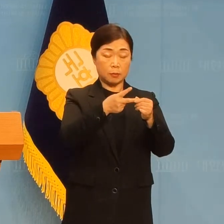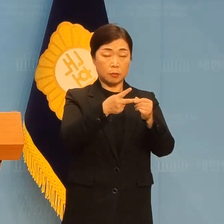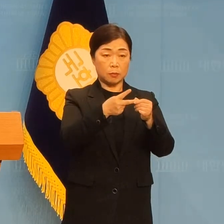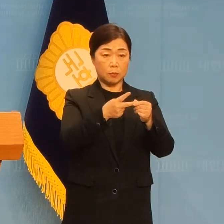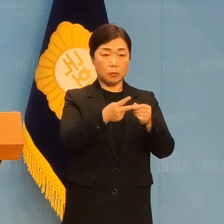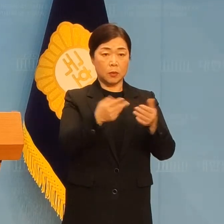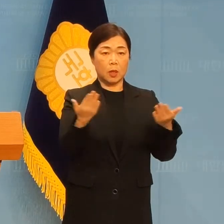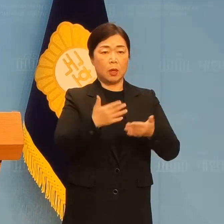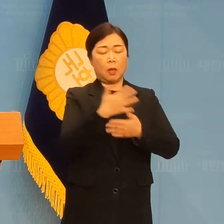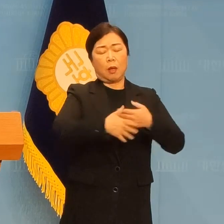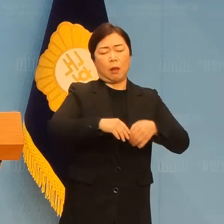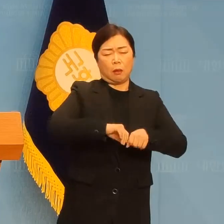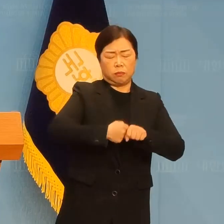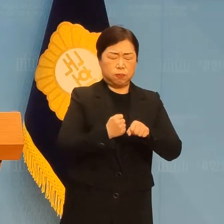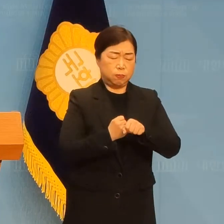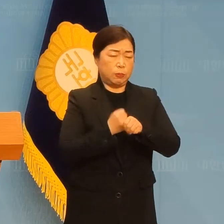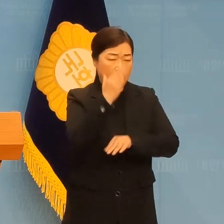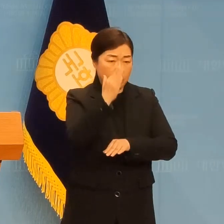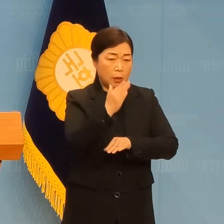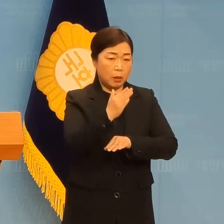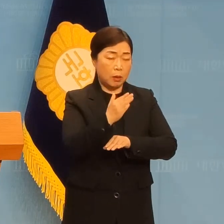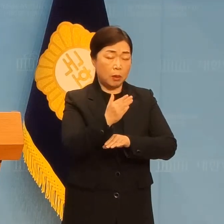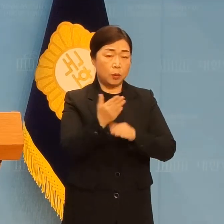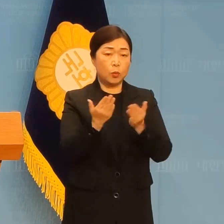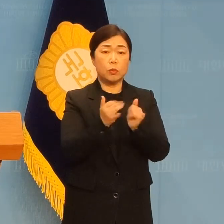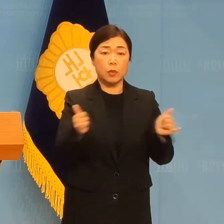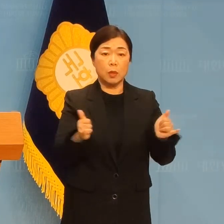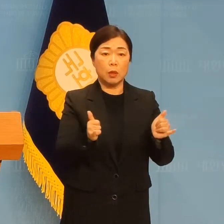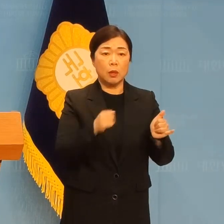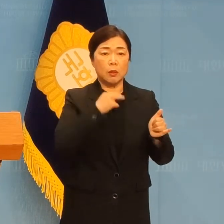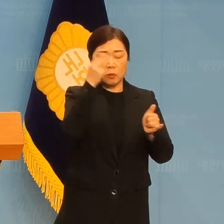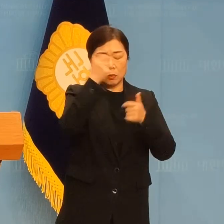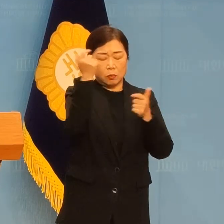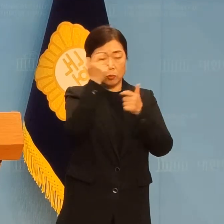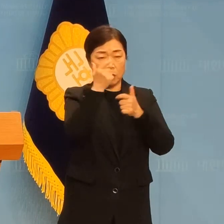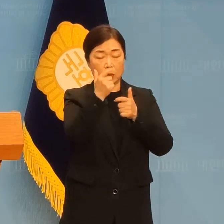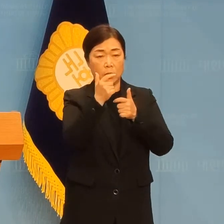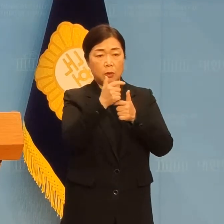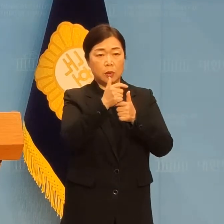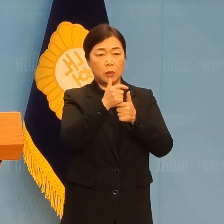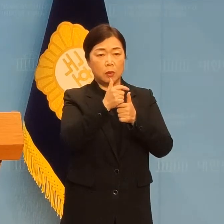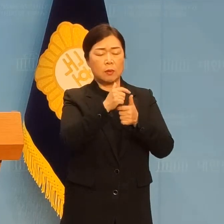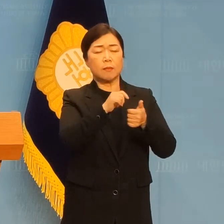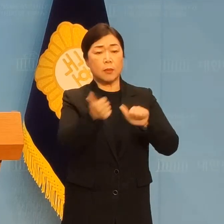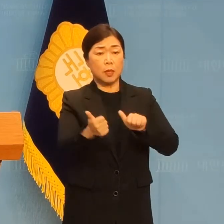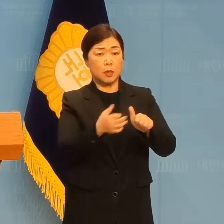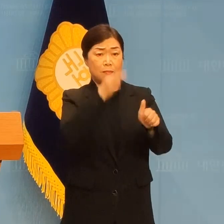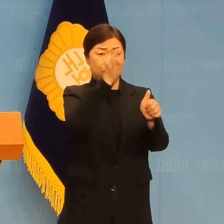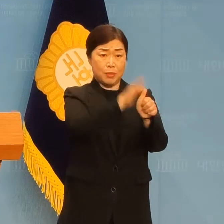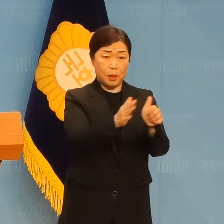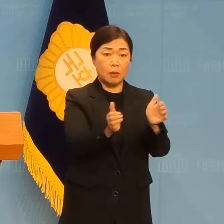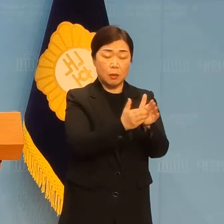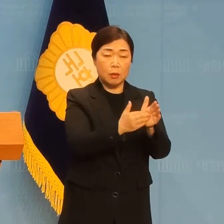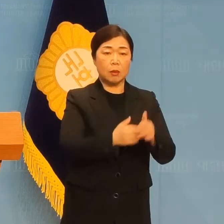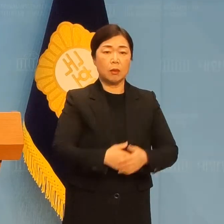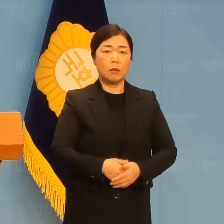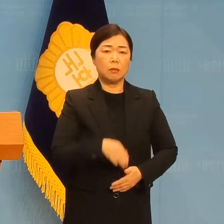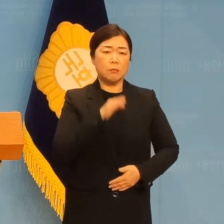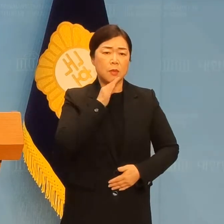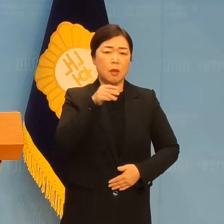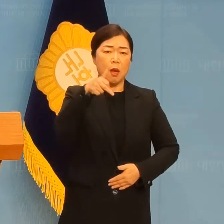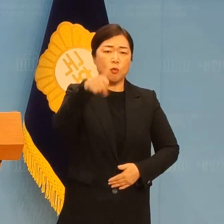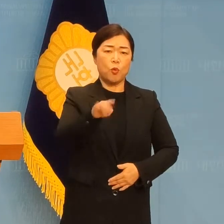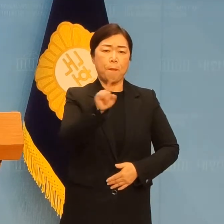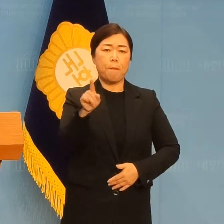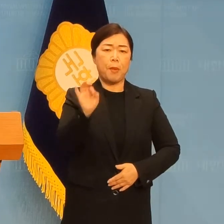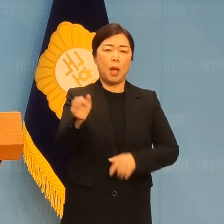과로사 택배 노동자의 음주운전을 뒤집어 씌우겠다는 쿠팡, 인간입니까? 직접 나와서 무릎 꿇고